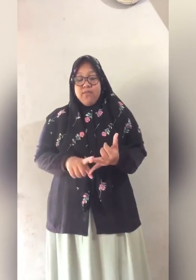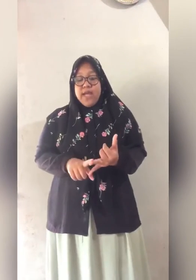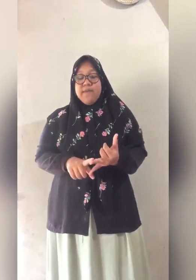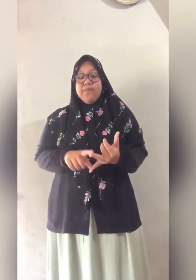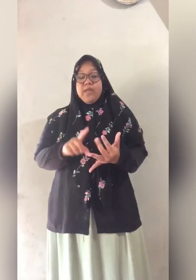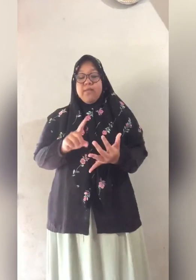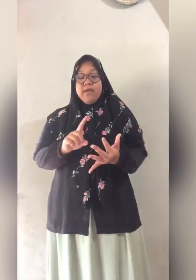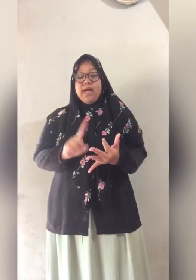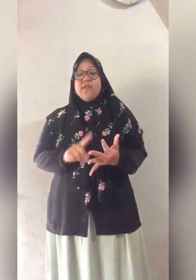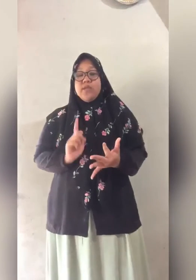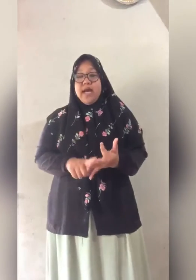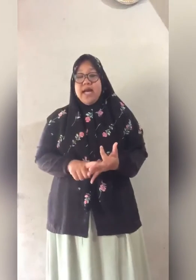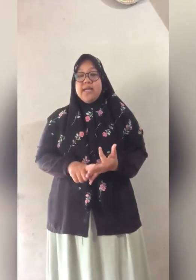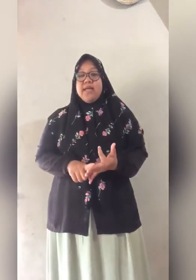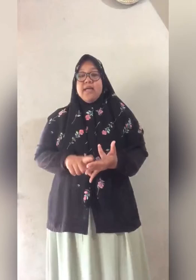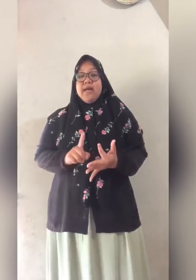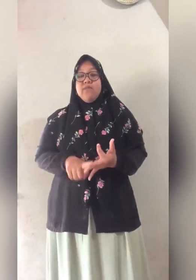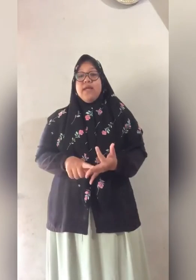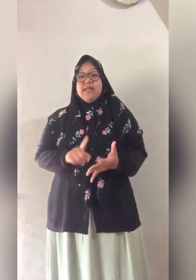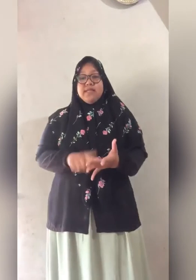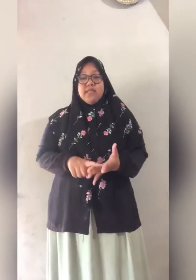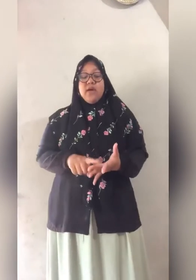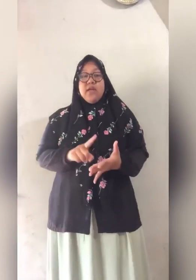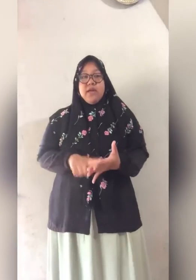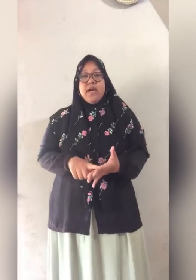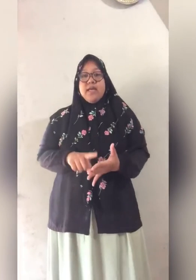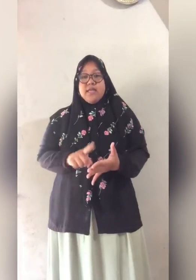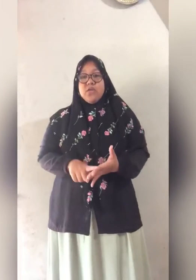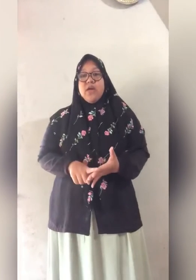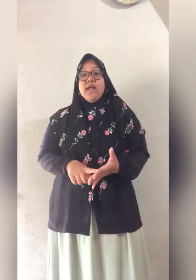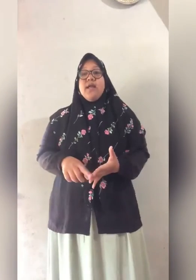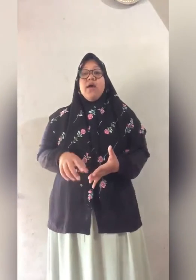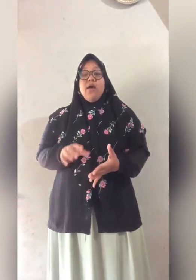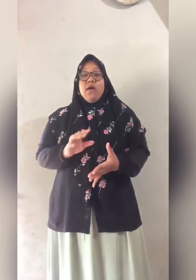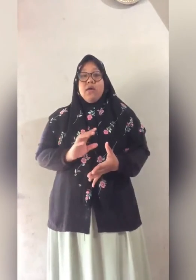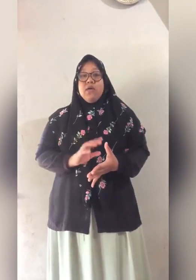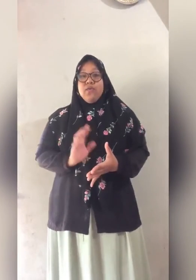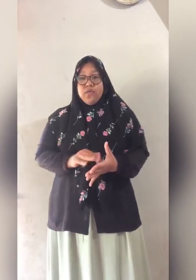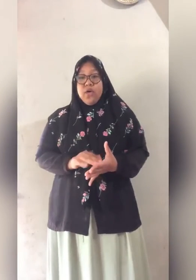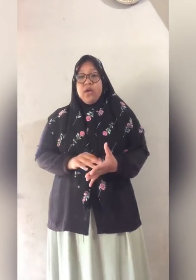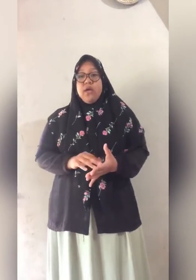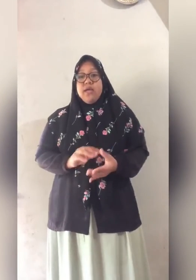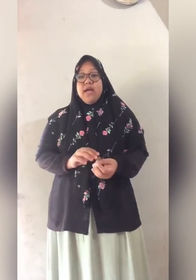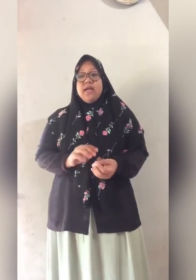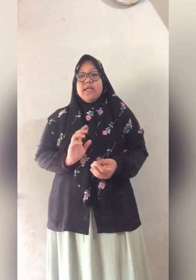ribuan bahkan jutaan gabungan transistor, dioda, resistor, dan konduktor yang